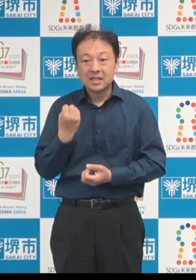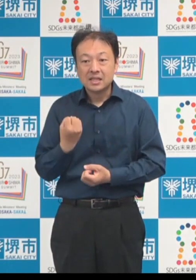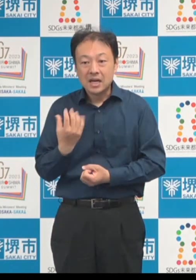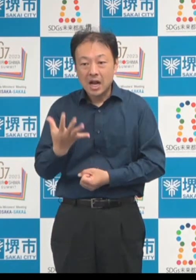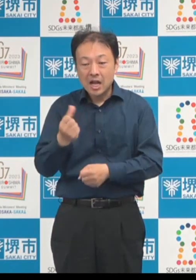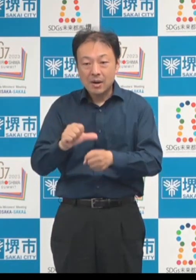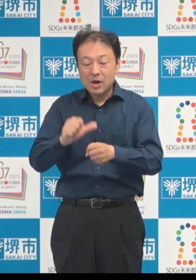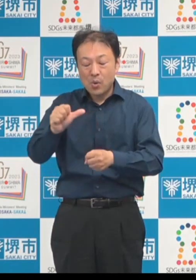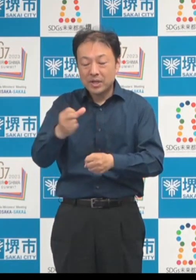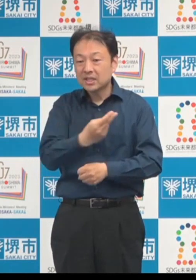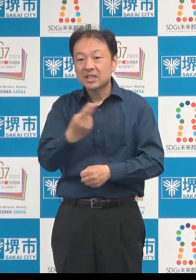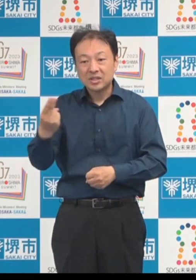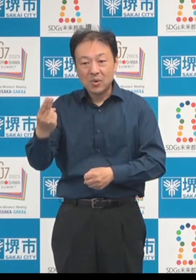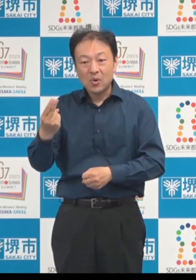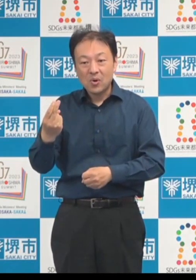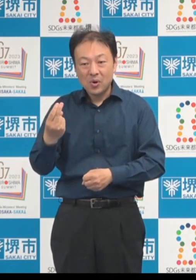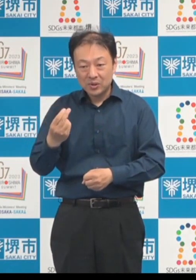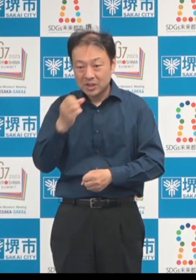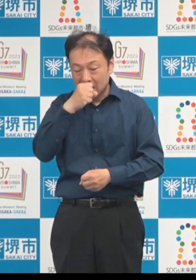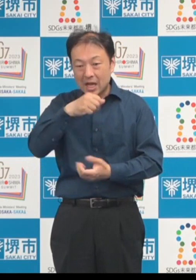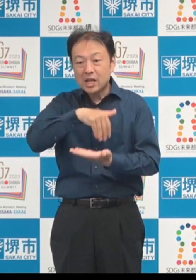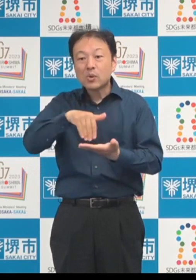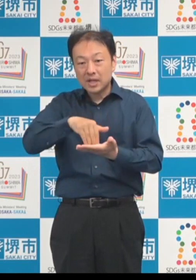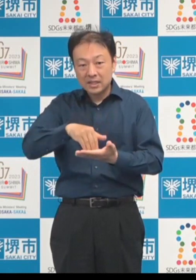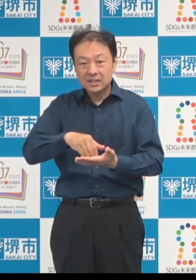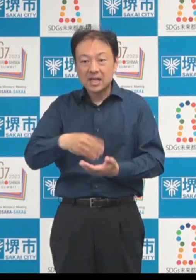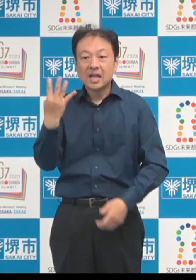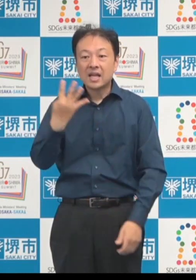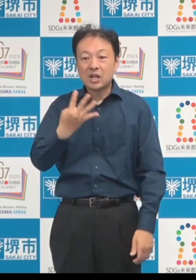の予算、当初予算として